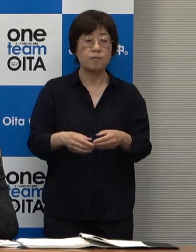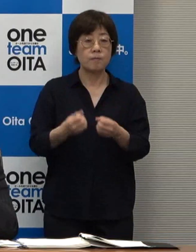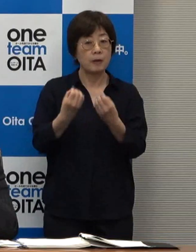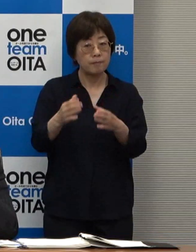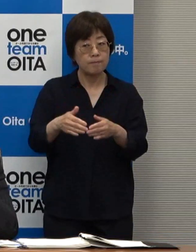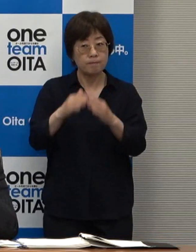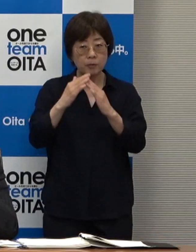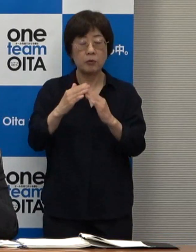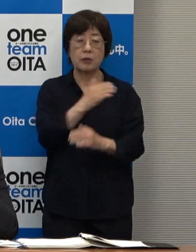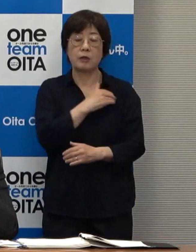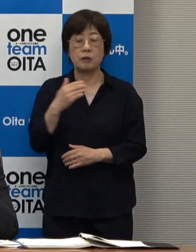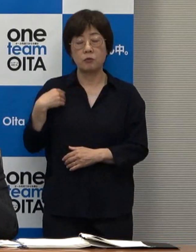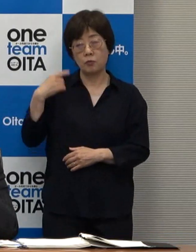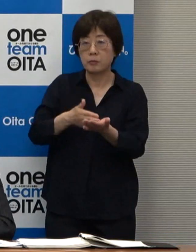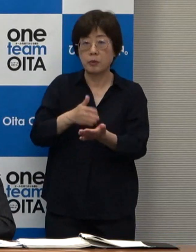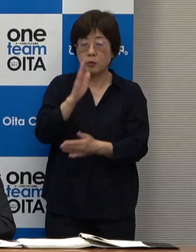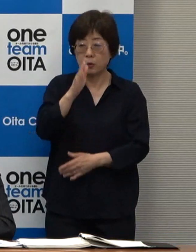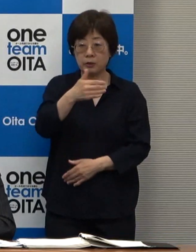思ってます。